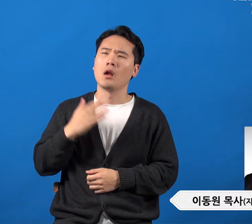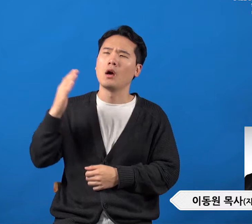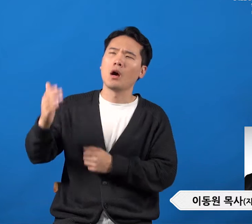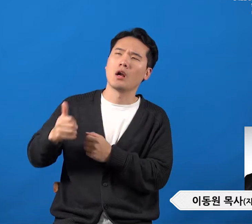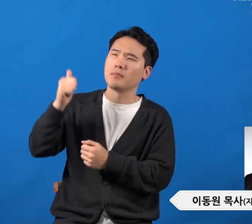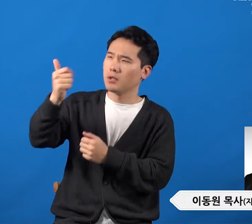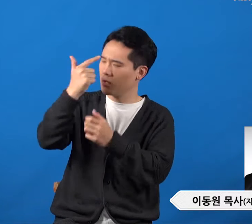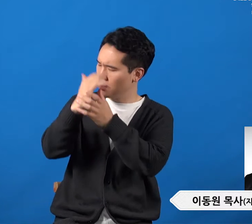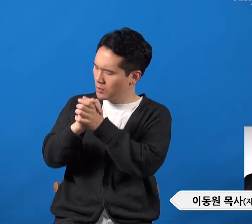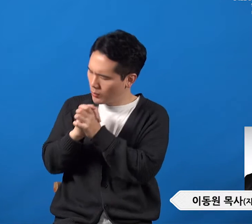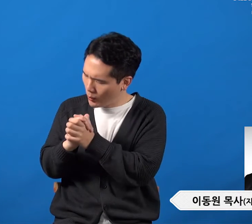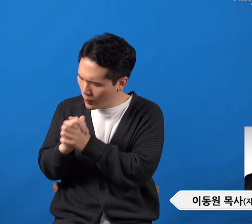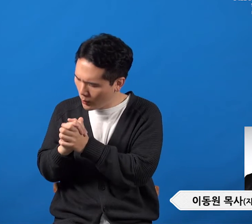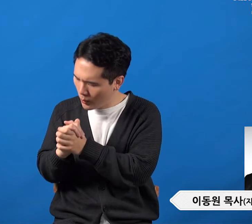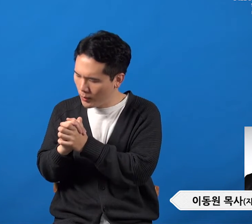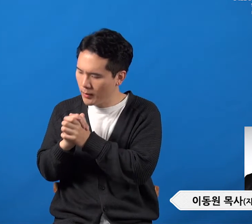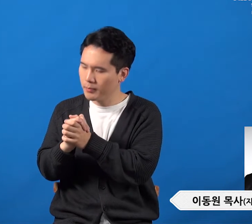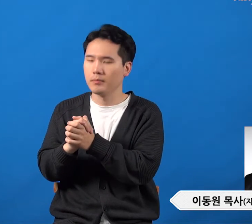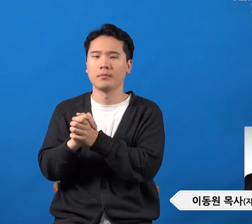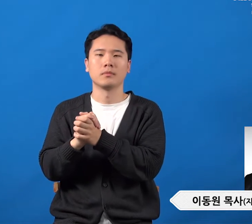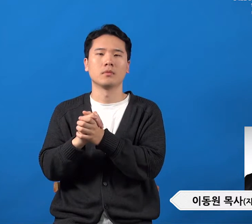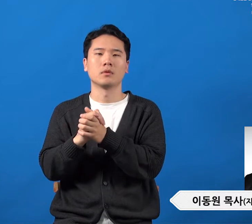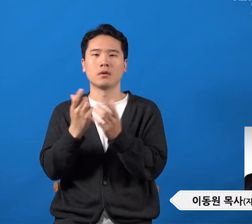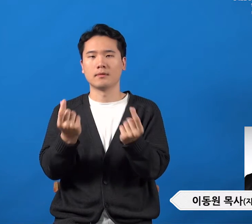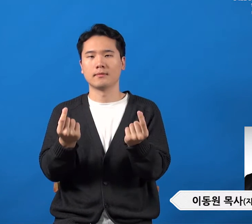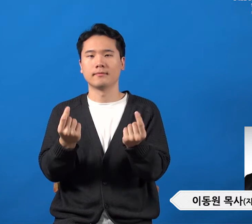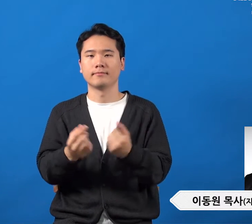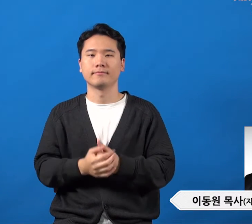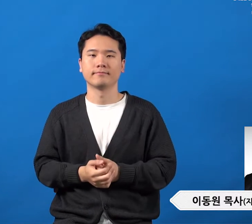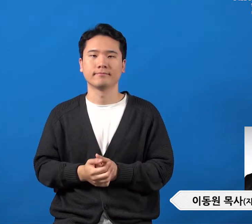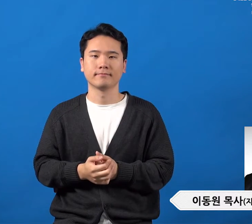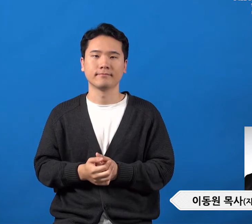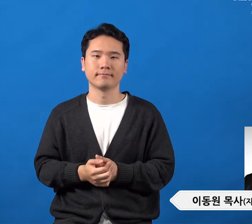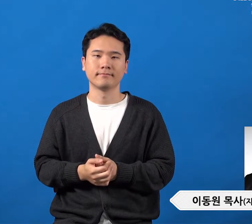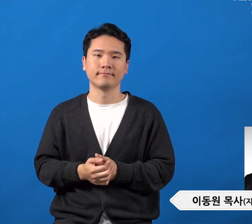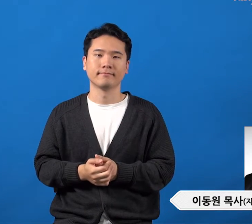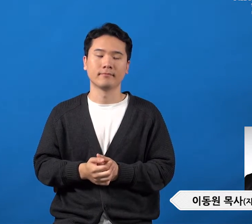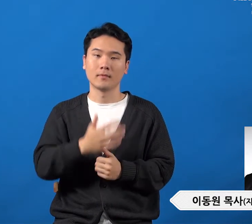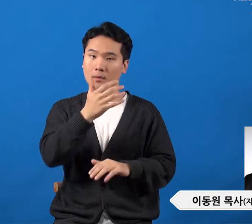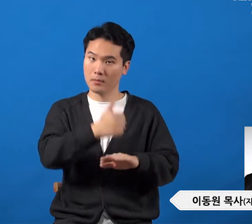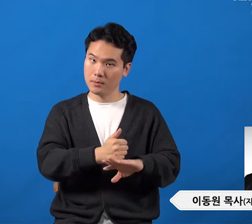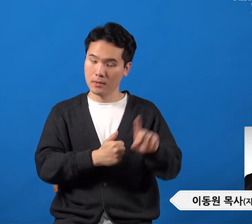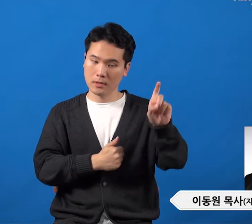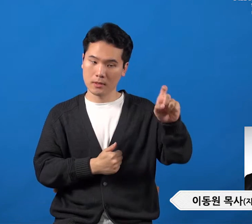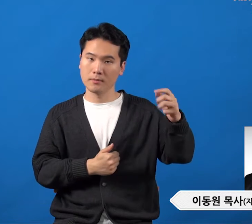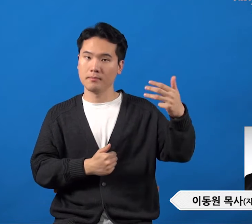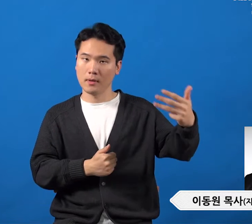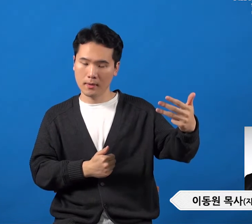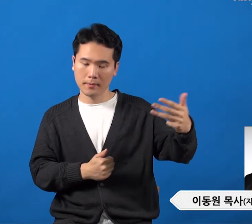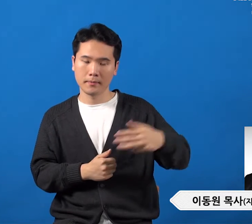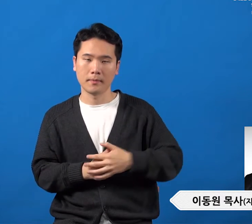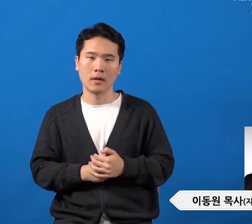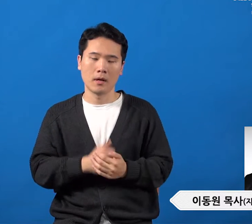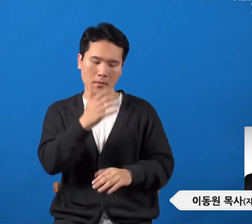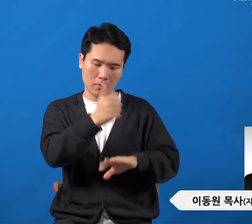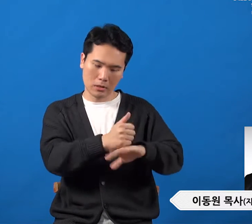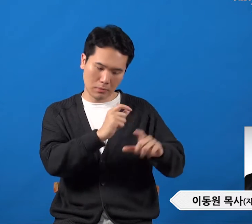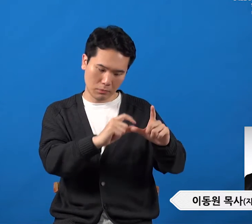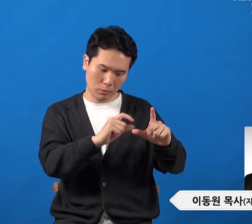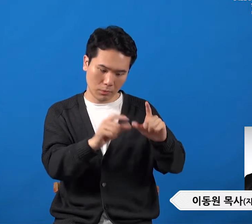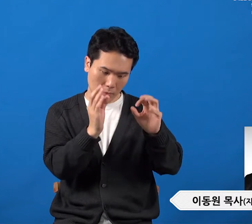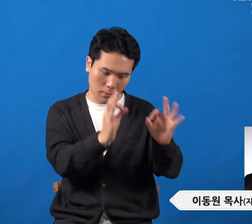God 기도합니다 이 말이죠. 자, 그리고 마지막 18절에 제일 마지막에